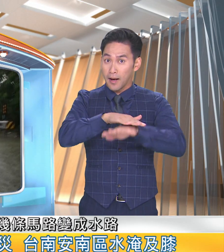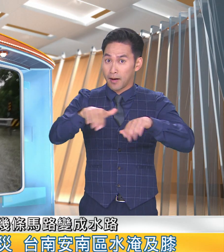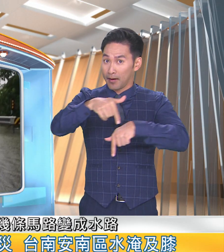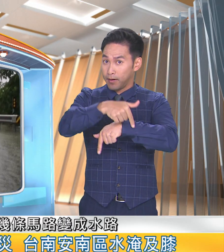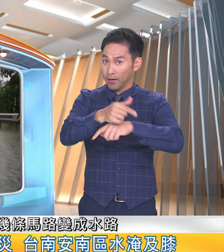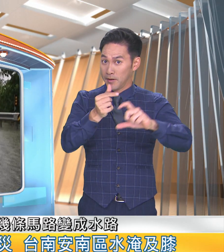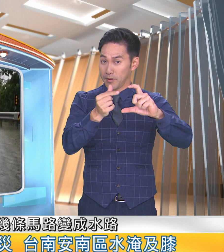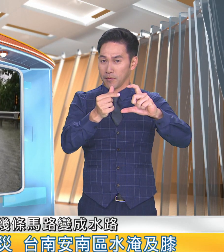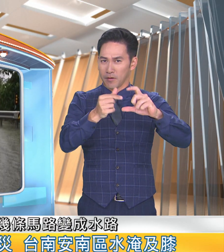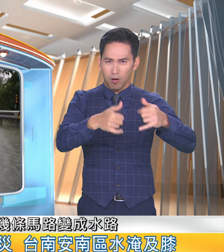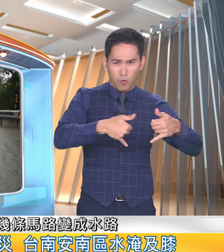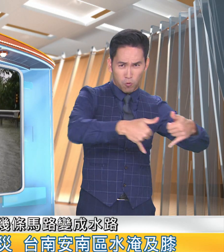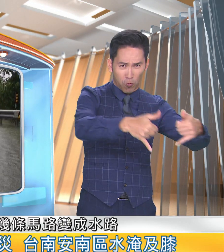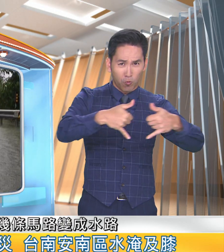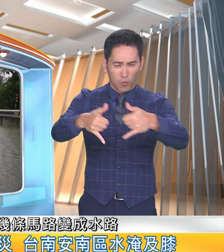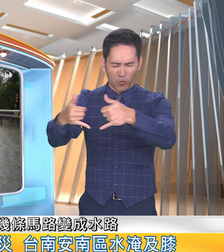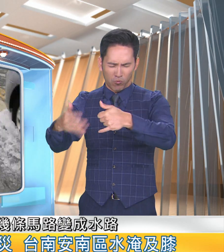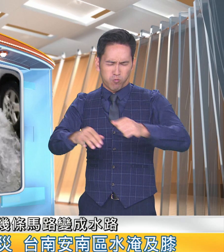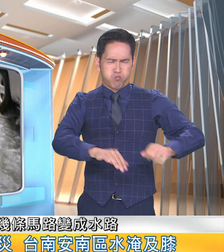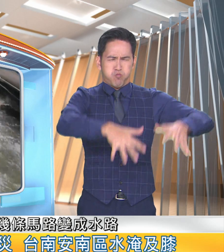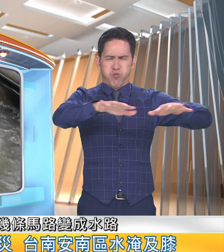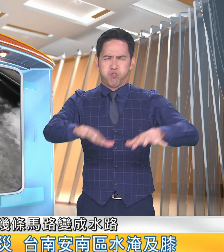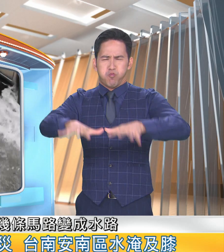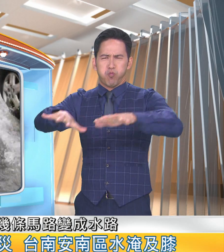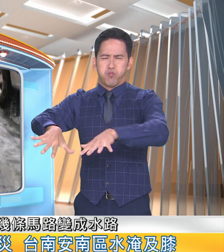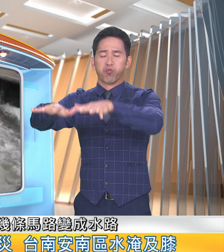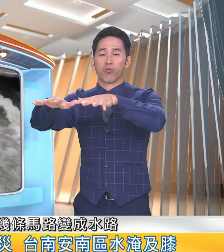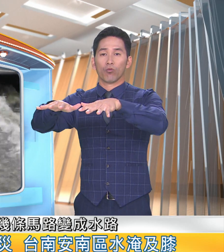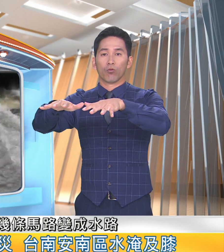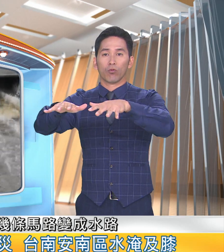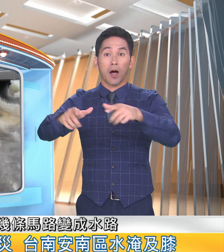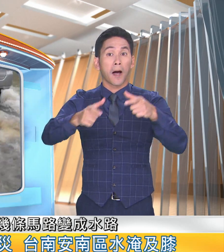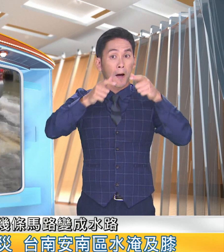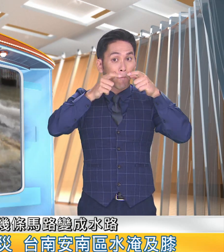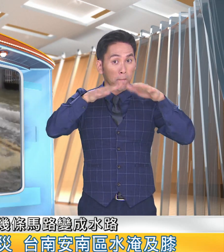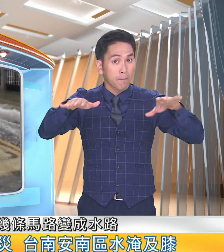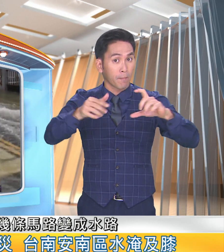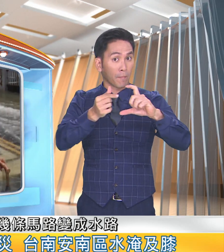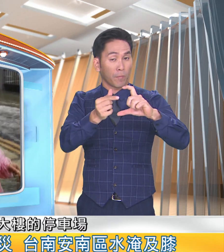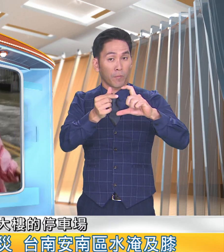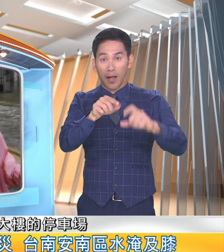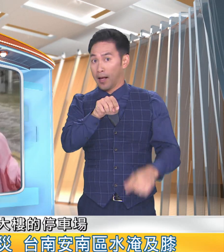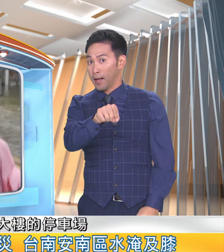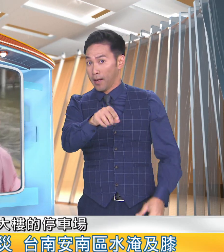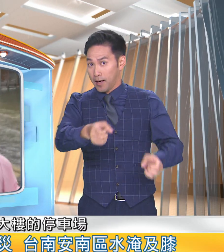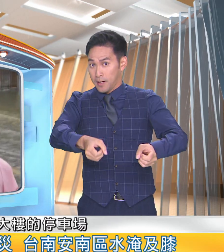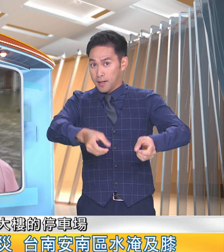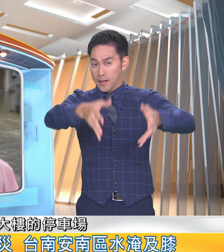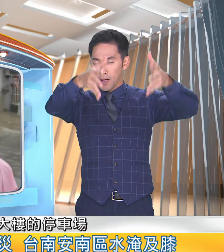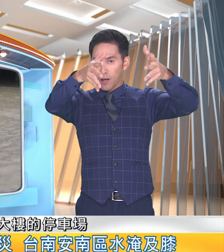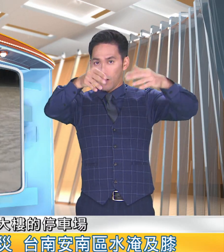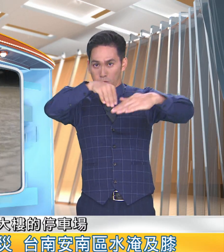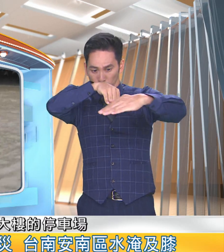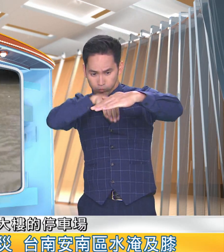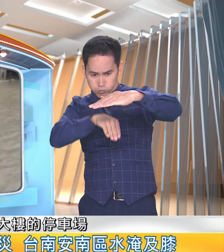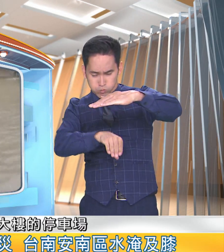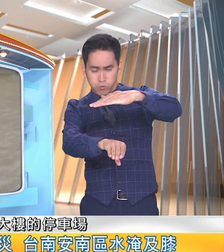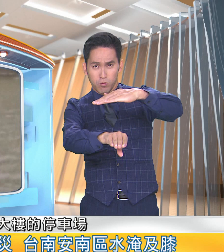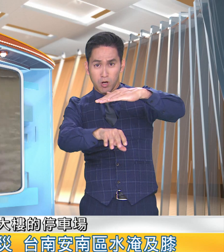区有好几条马路变成水路。至于在安平区，有大楼的停车场不仅雨